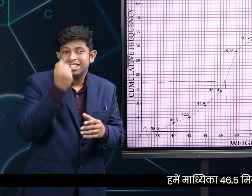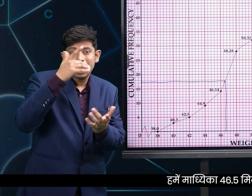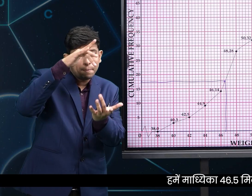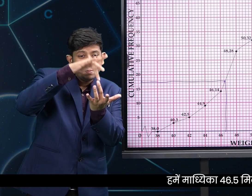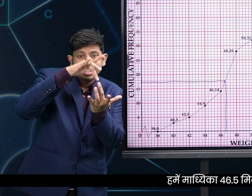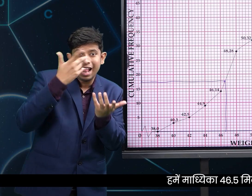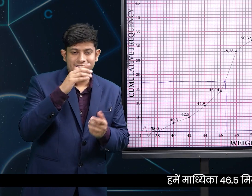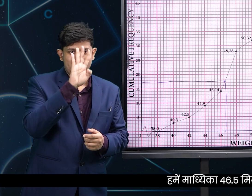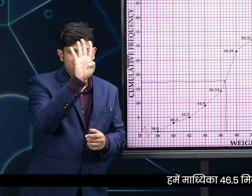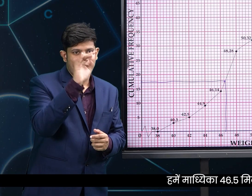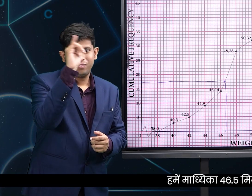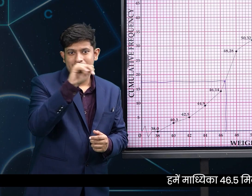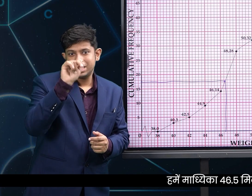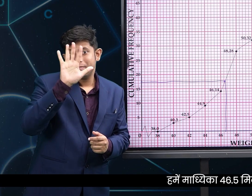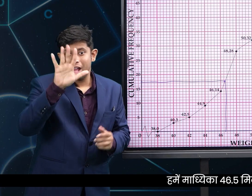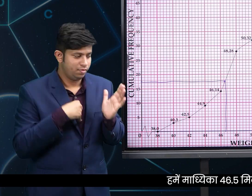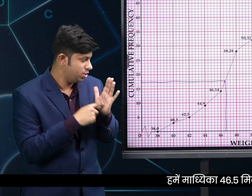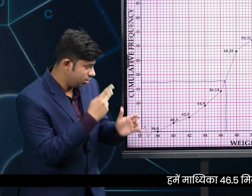हमें माध्यिका 46.5 है।